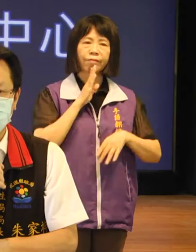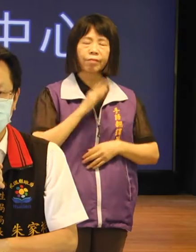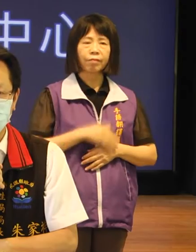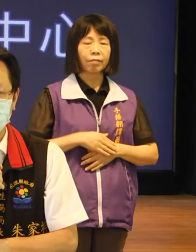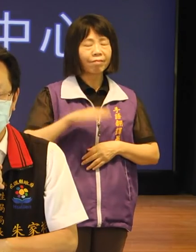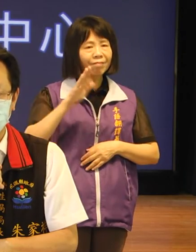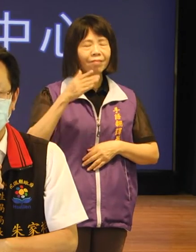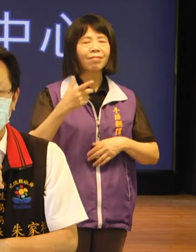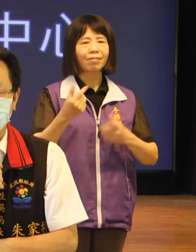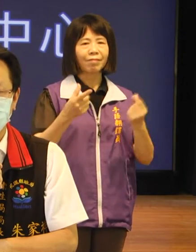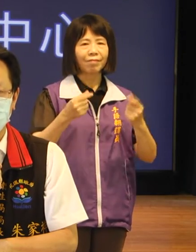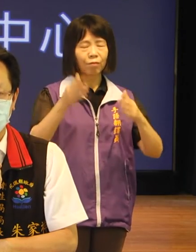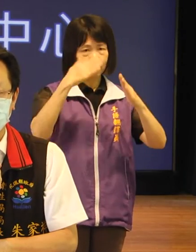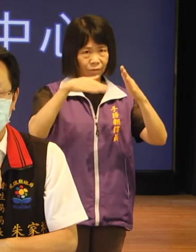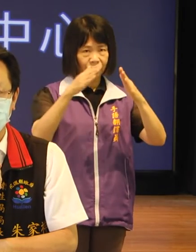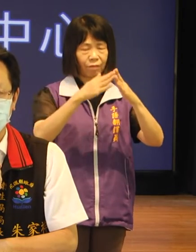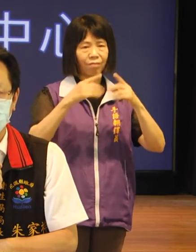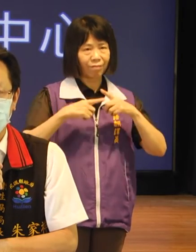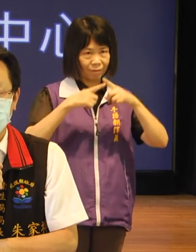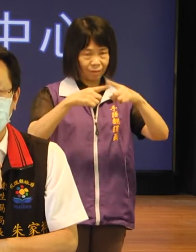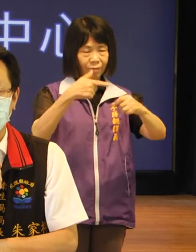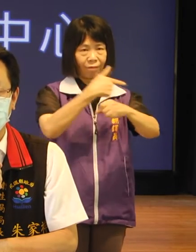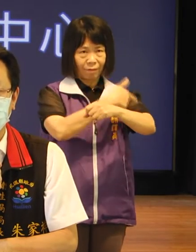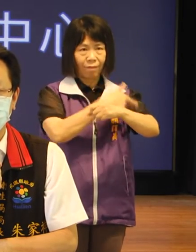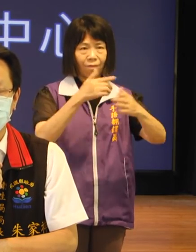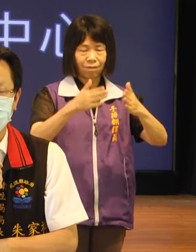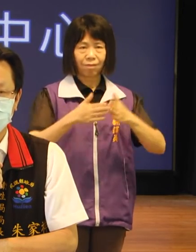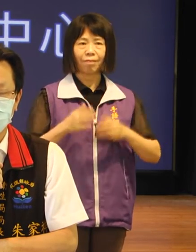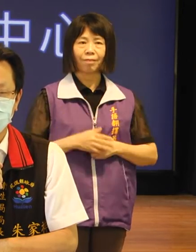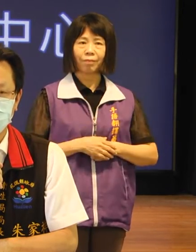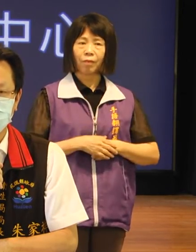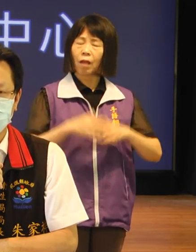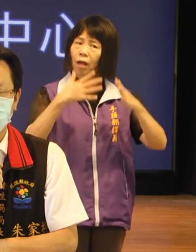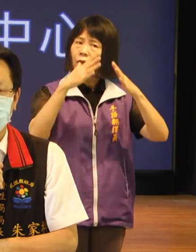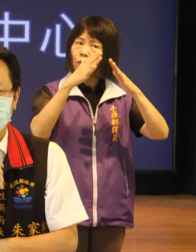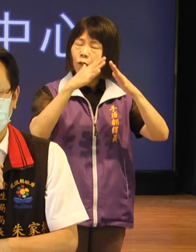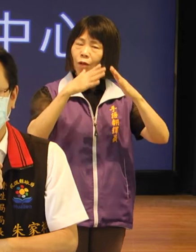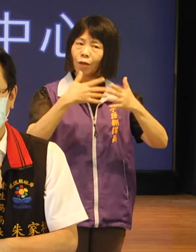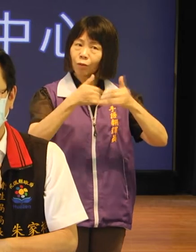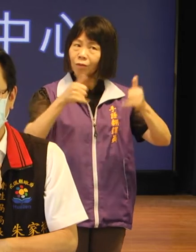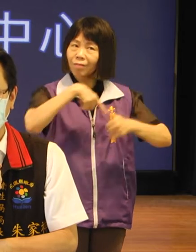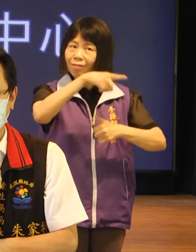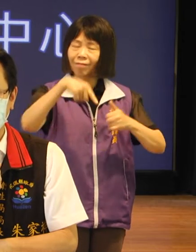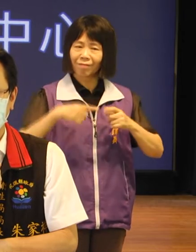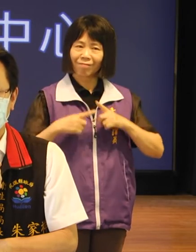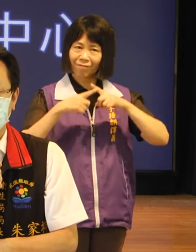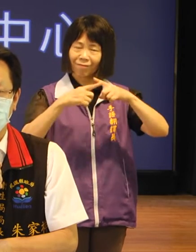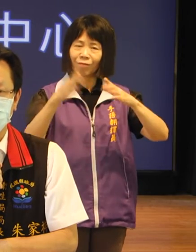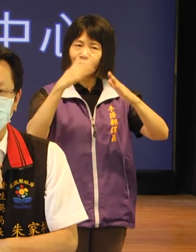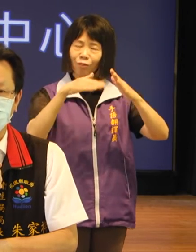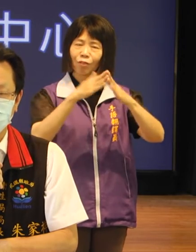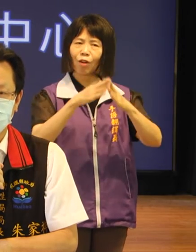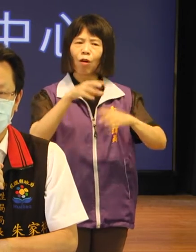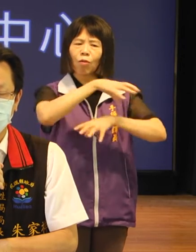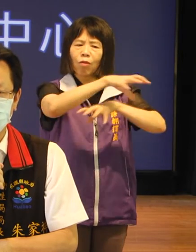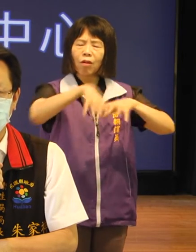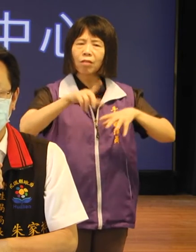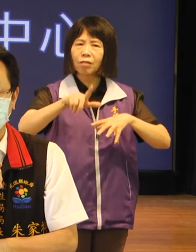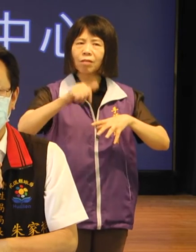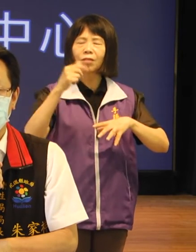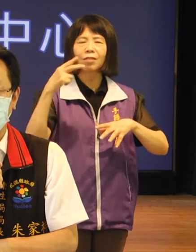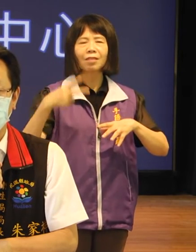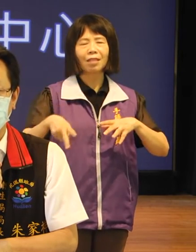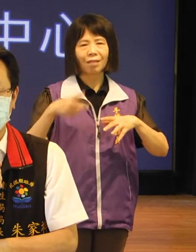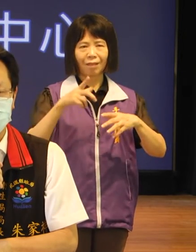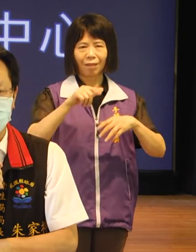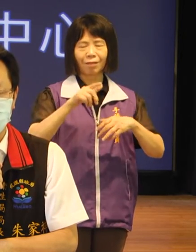们还是以校园接种为最主要的场域，因为我想学生回到学校是他们熟悉的环境，那又有老师在这边协